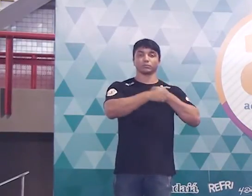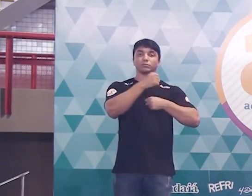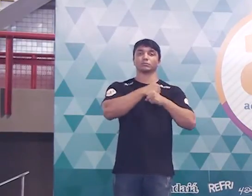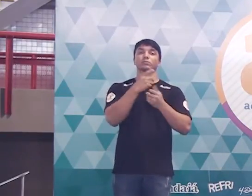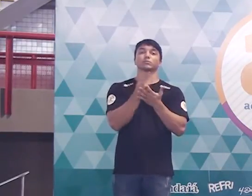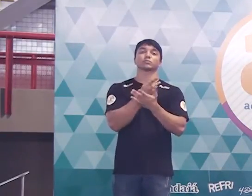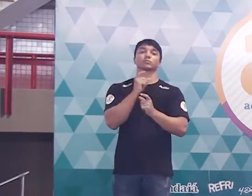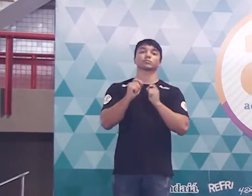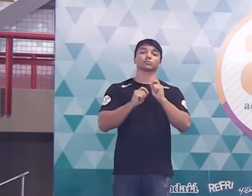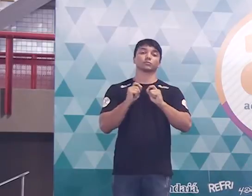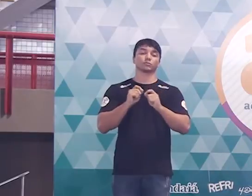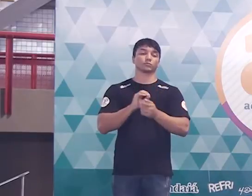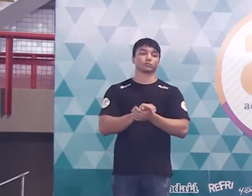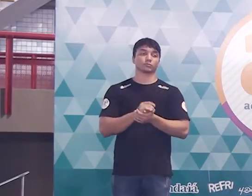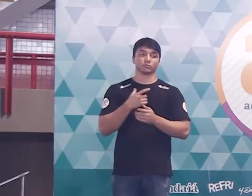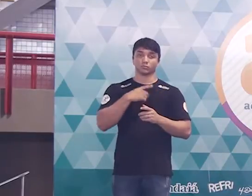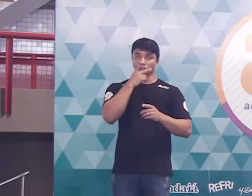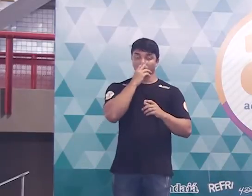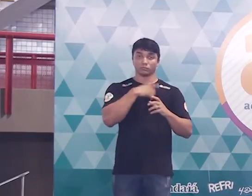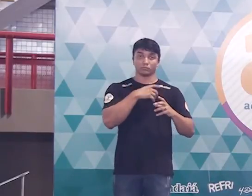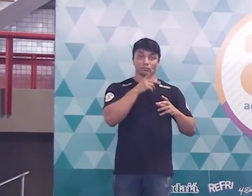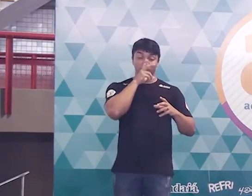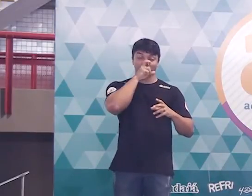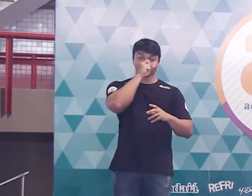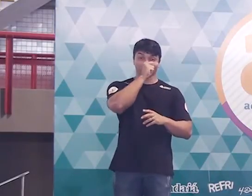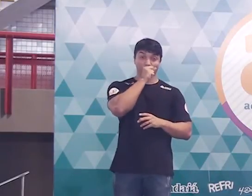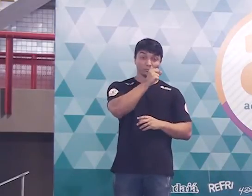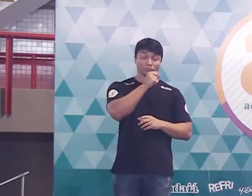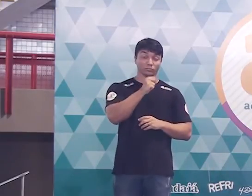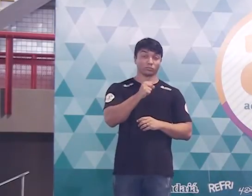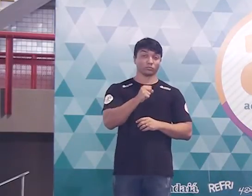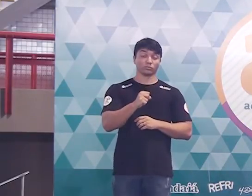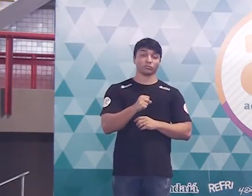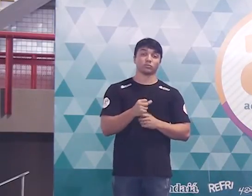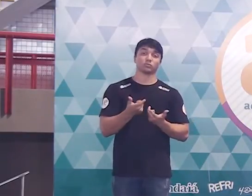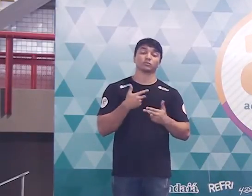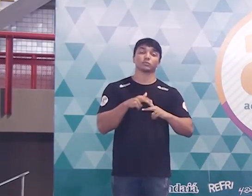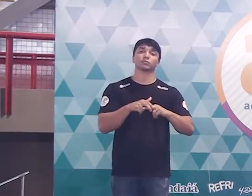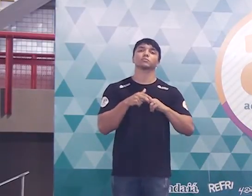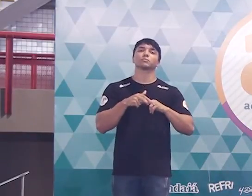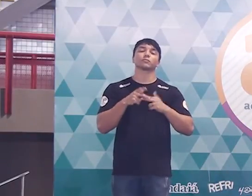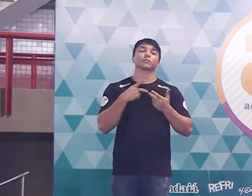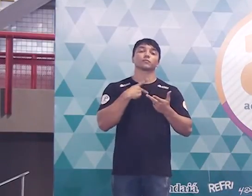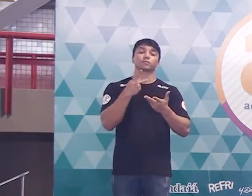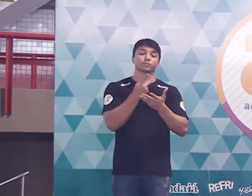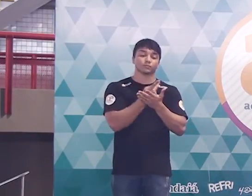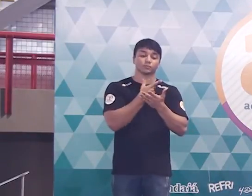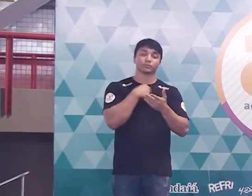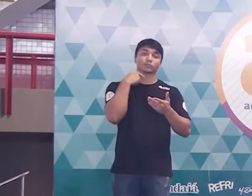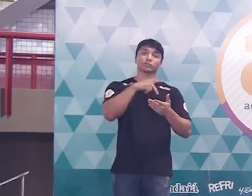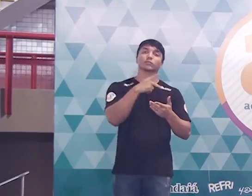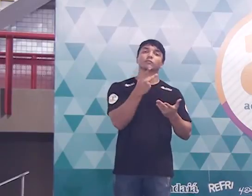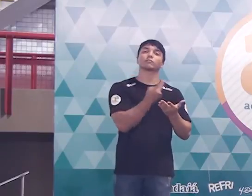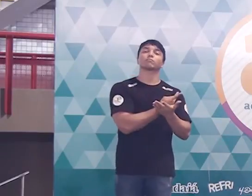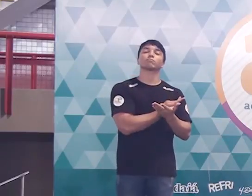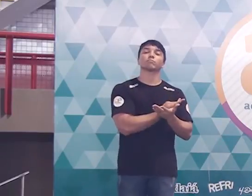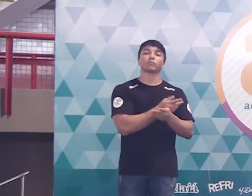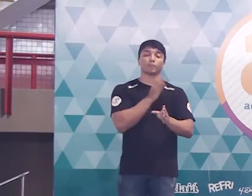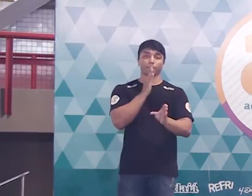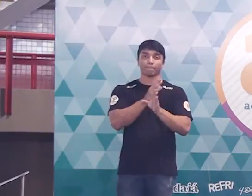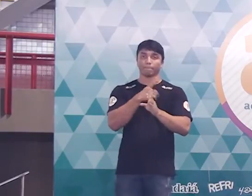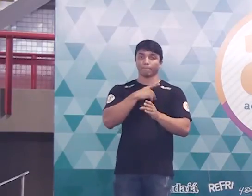houve com esse efeito estufa? Ele se intensificou. E por que que ele se intensificou? Porque